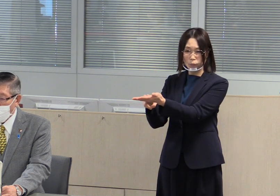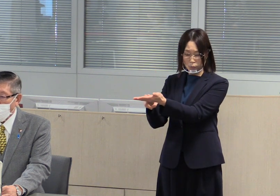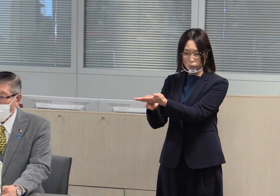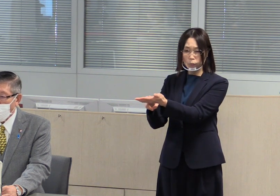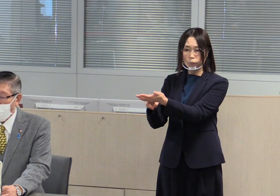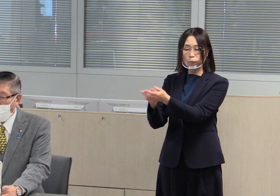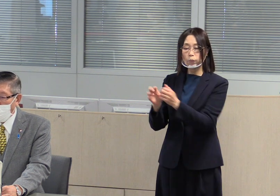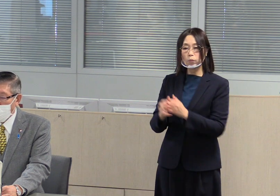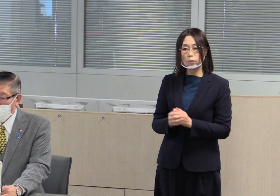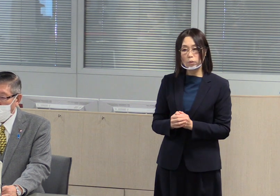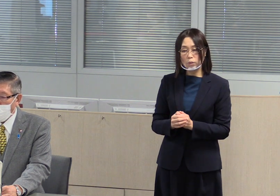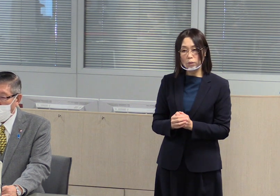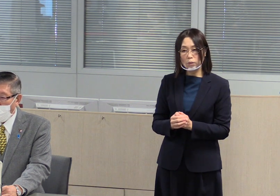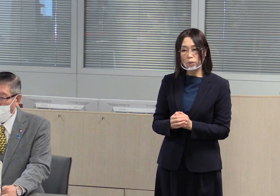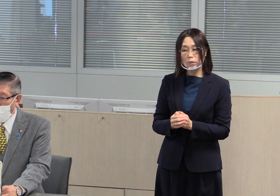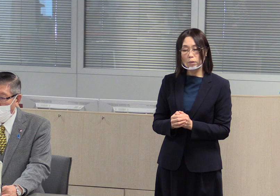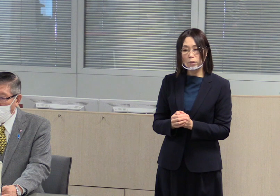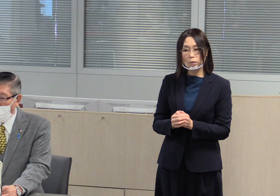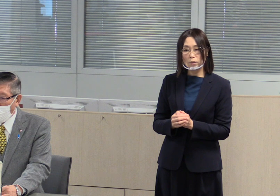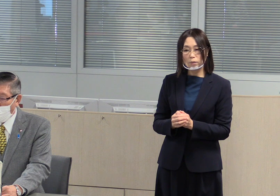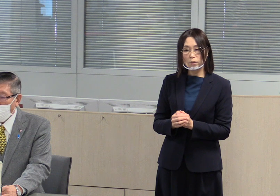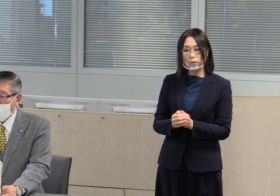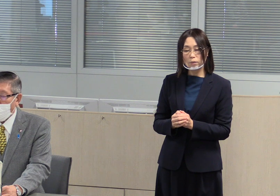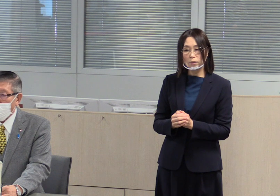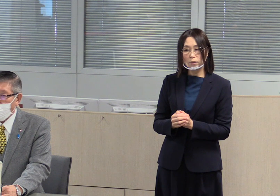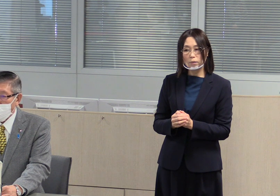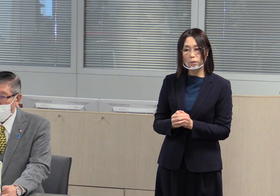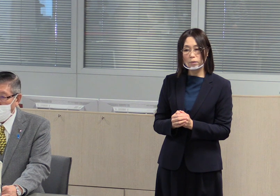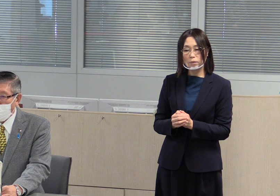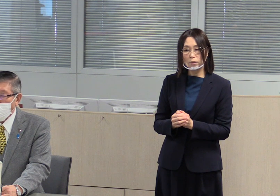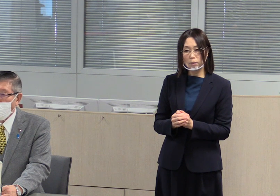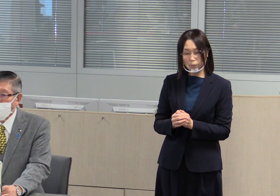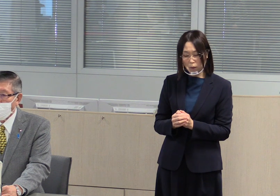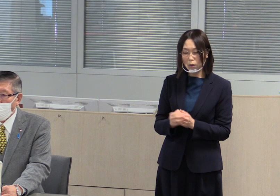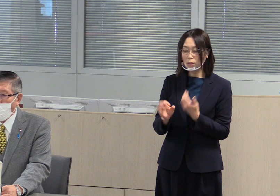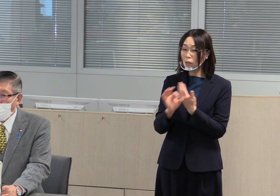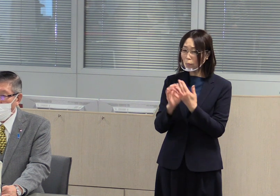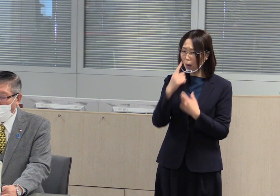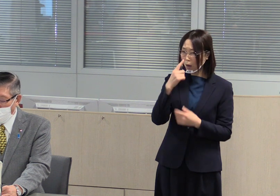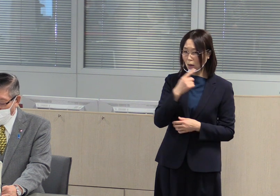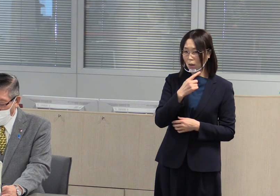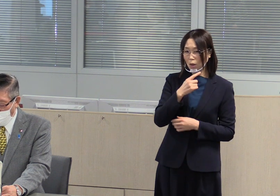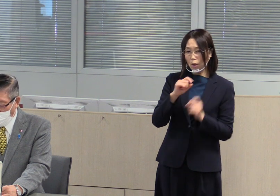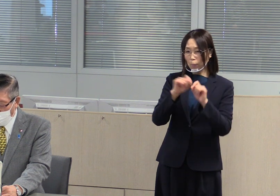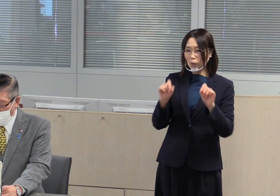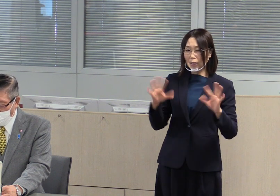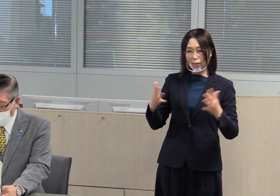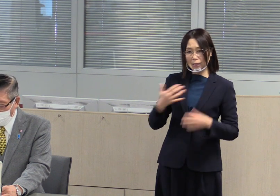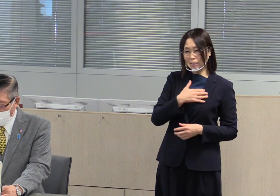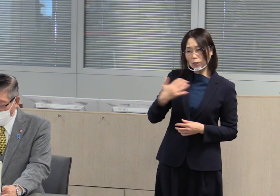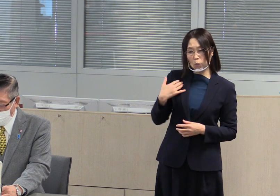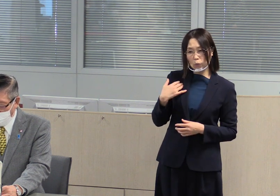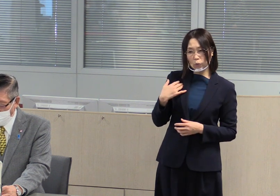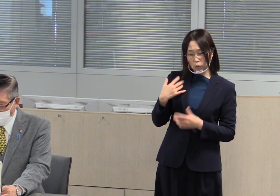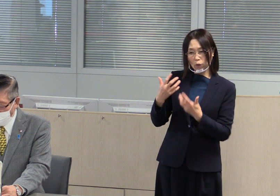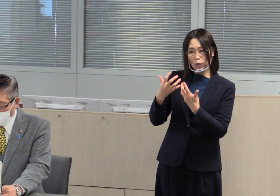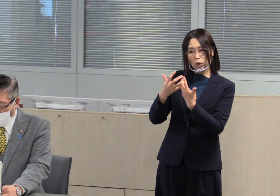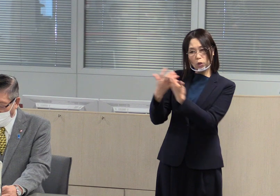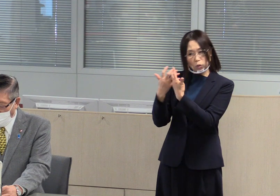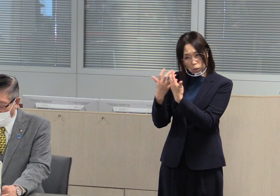ほとんどそういう事例が、覚えがない方については、まずは、そう受ける必要はないと思い